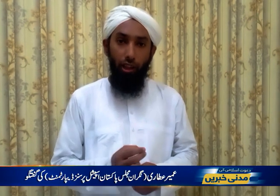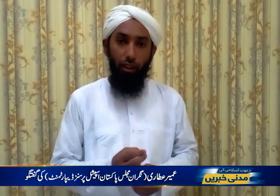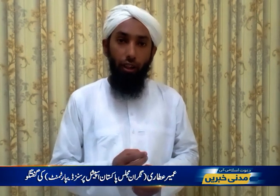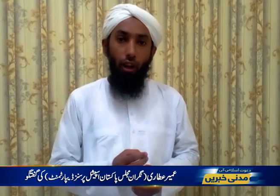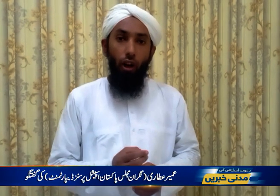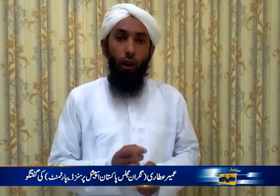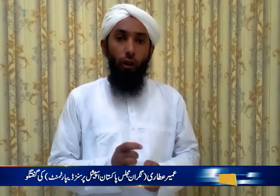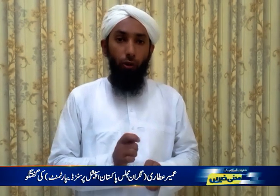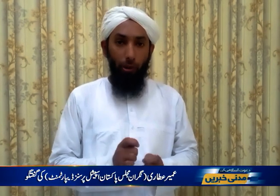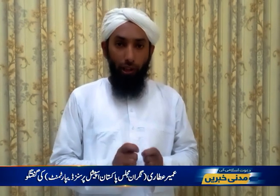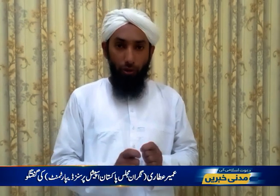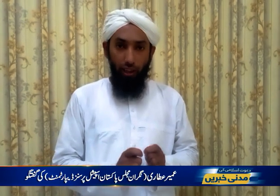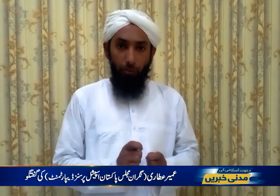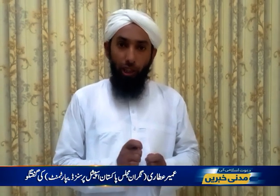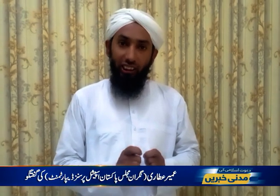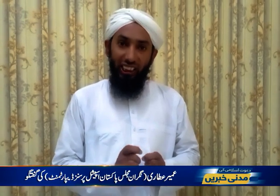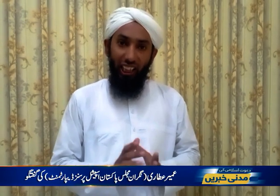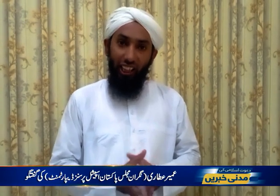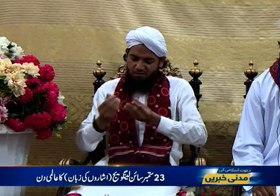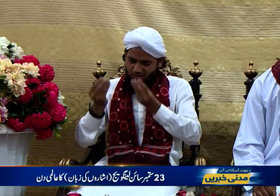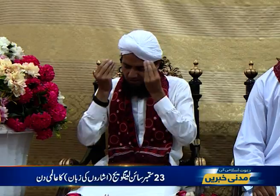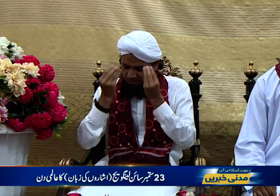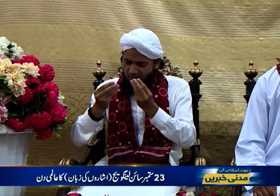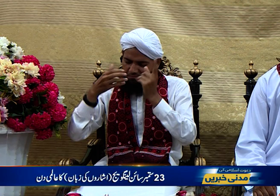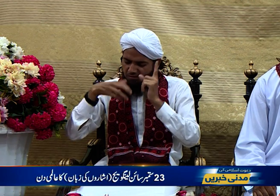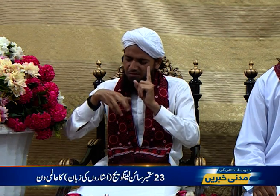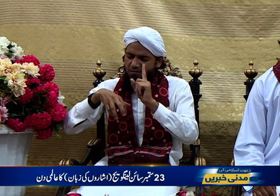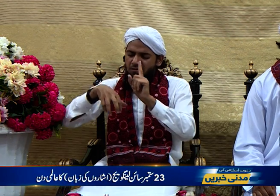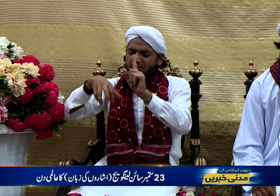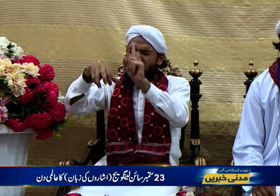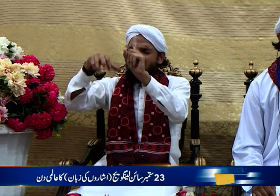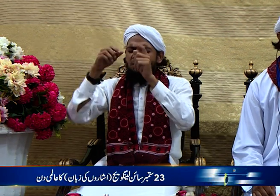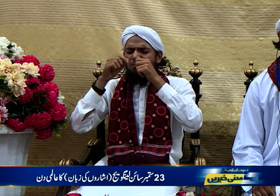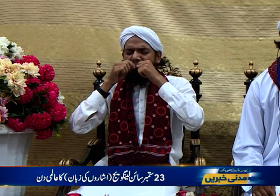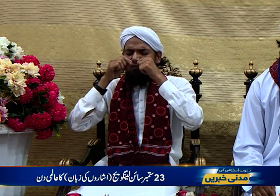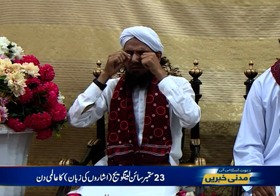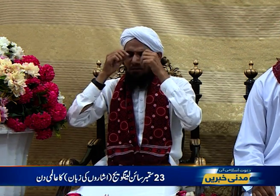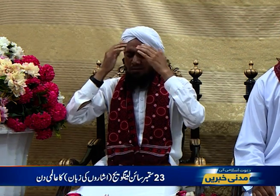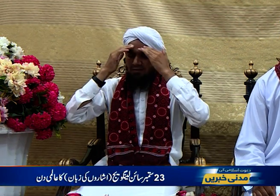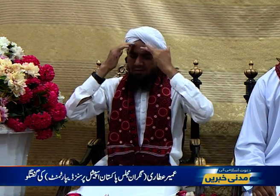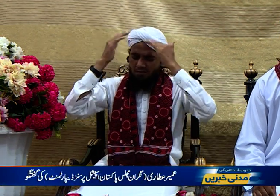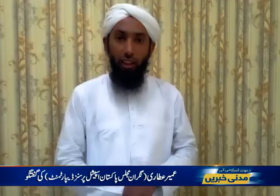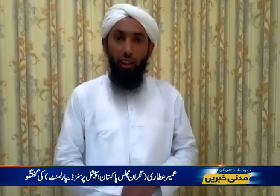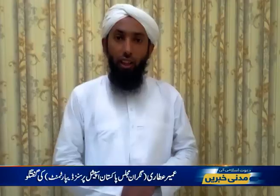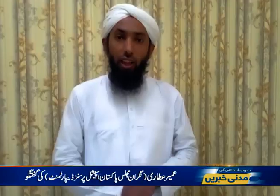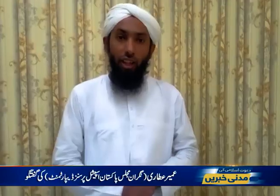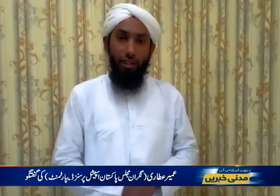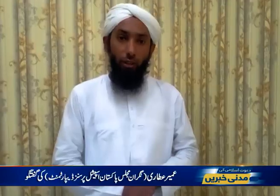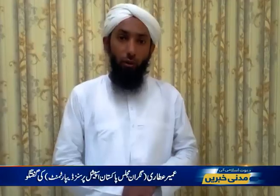بیان اور گونگے بہروں سے بات چیت کرنے کا طریقہ سکھایا جاتا ہے۔ میں گونگے بہروں کے سرپرست والدین سے بھی یہ عرض کروں گا